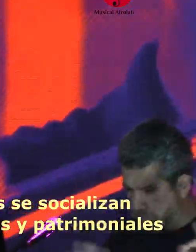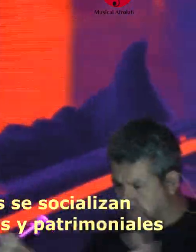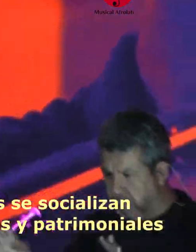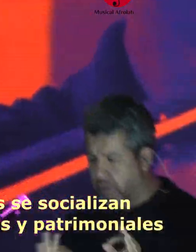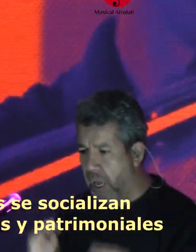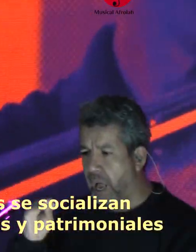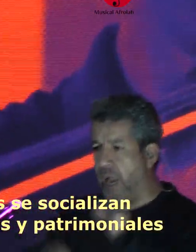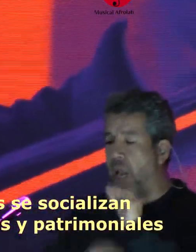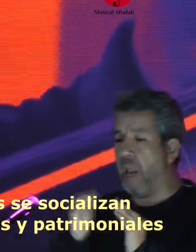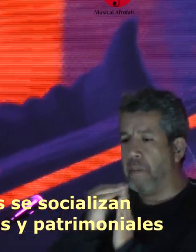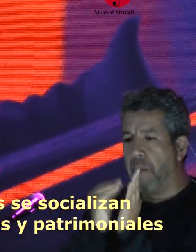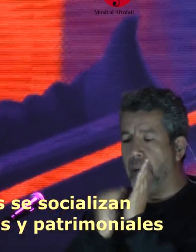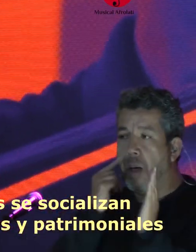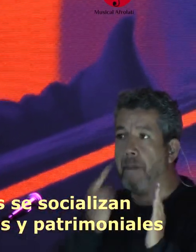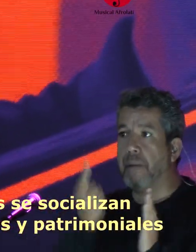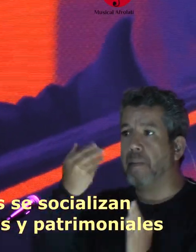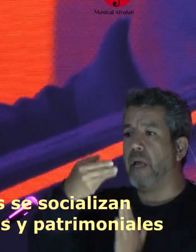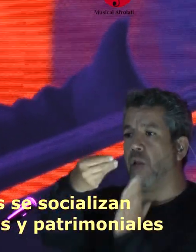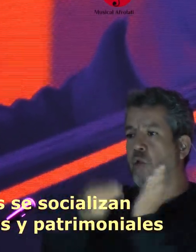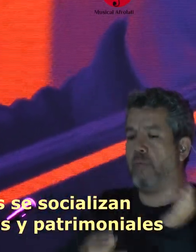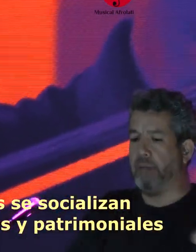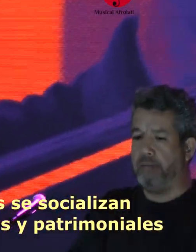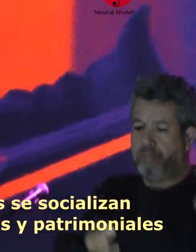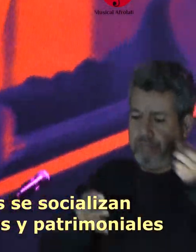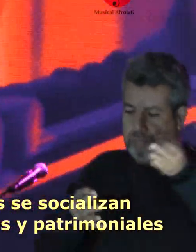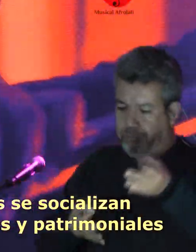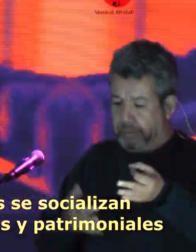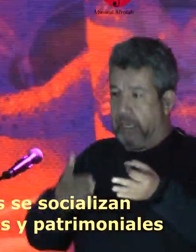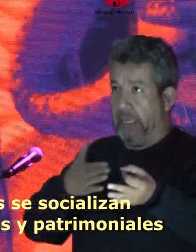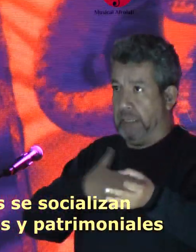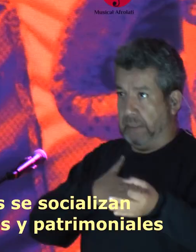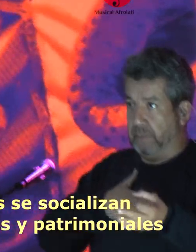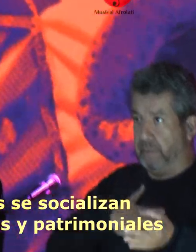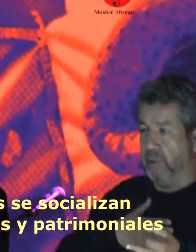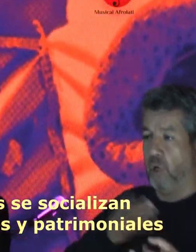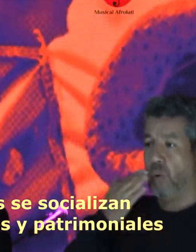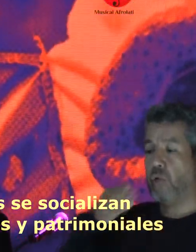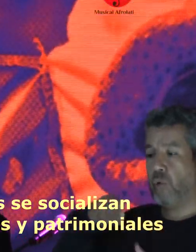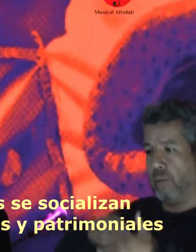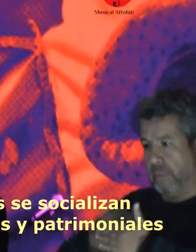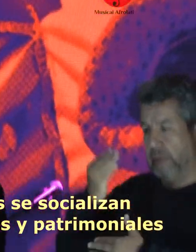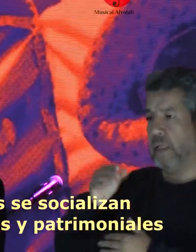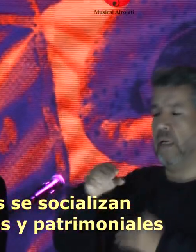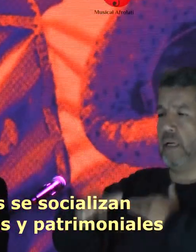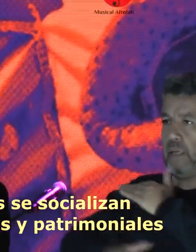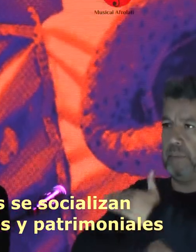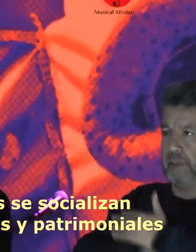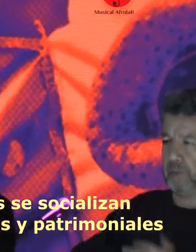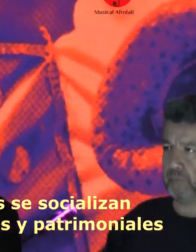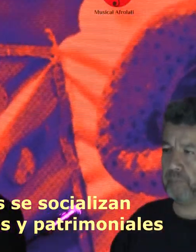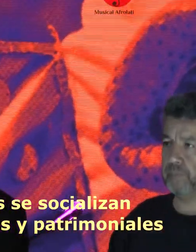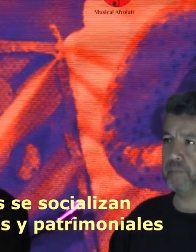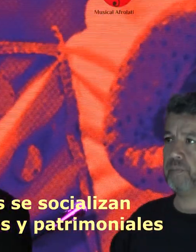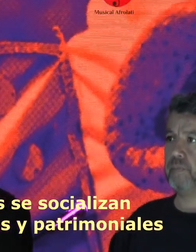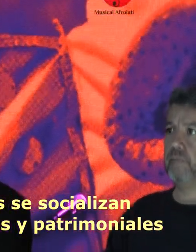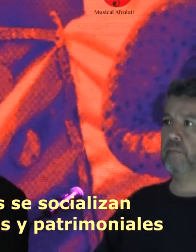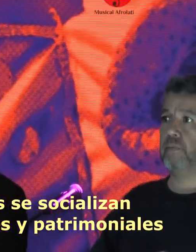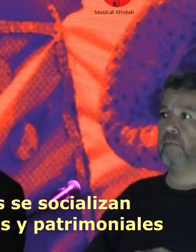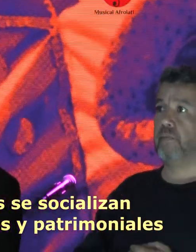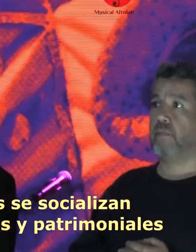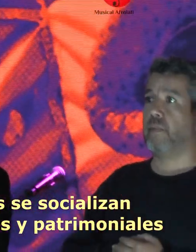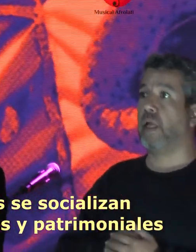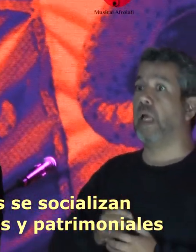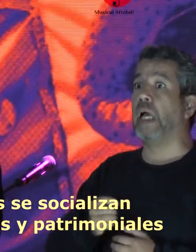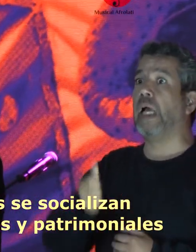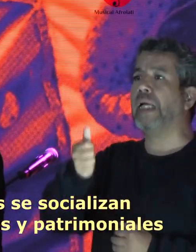primer documento que me fue entregado al llegar al ministerio. A casi todos